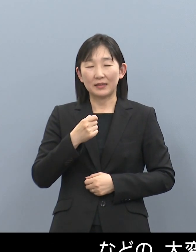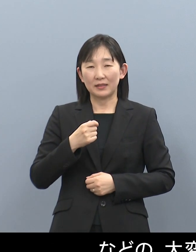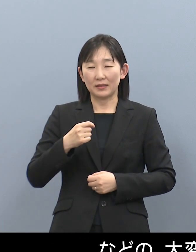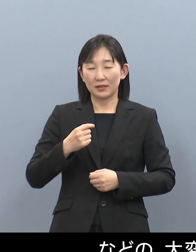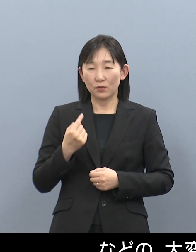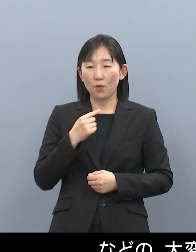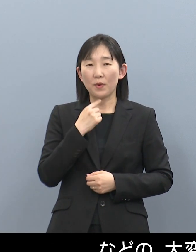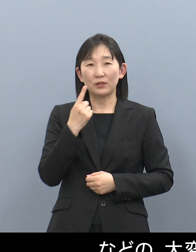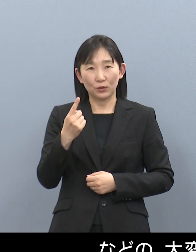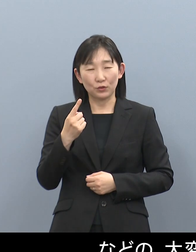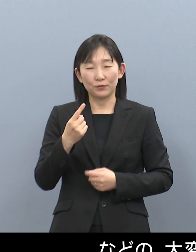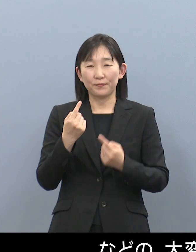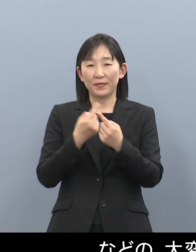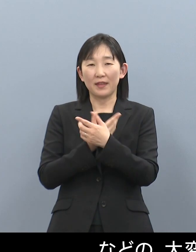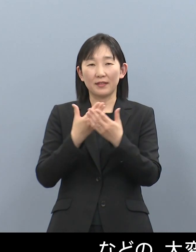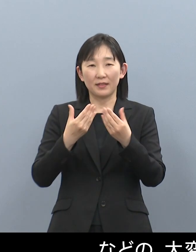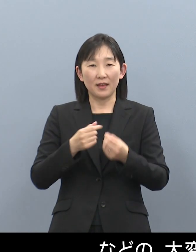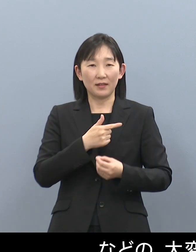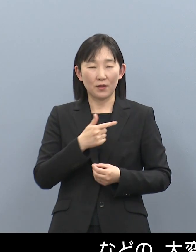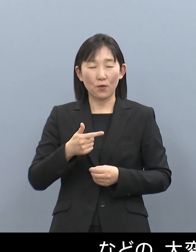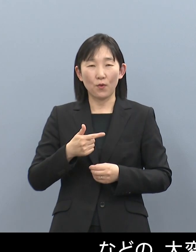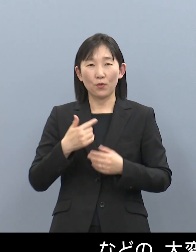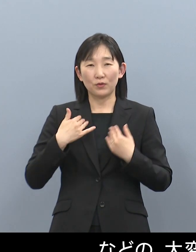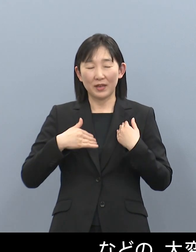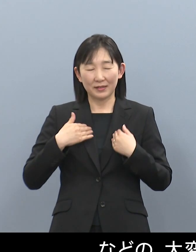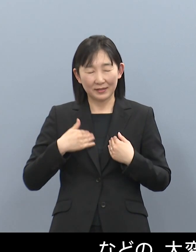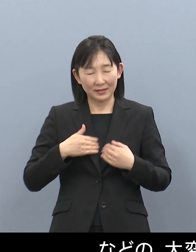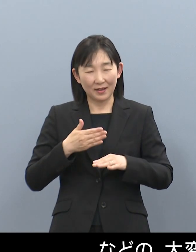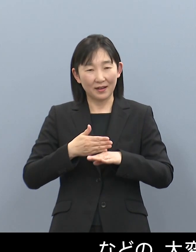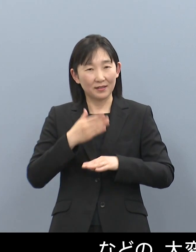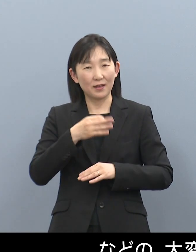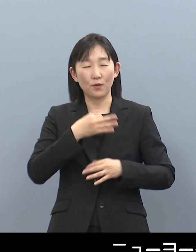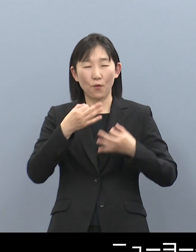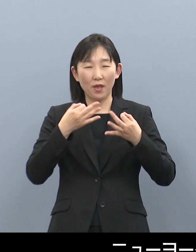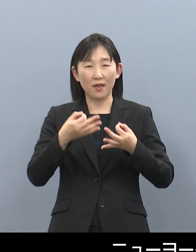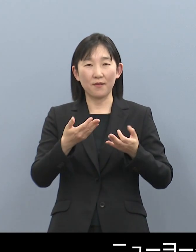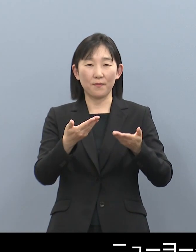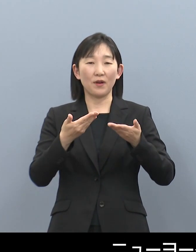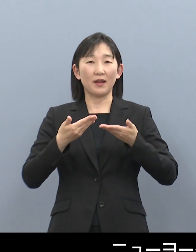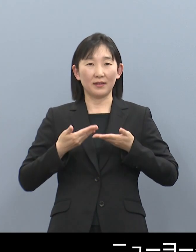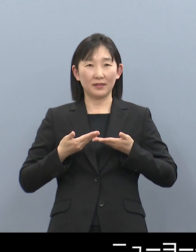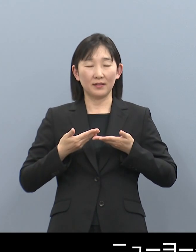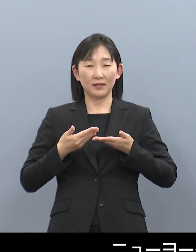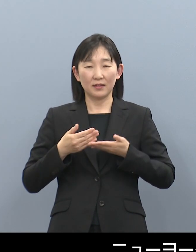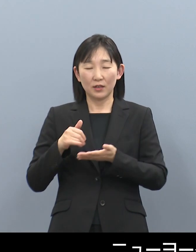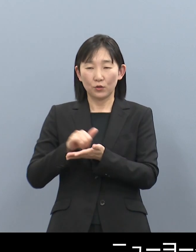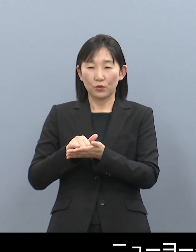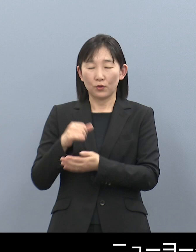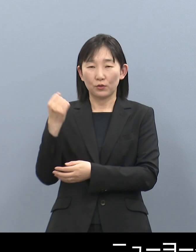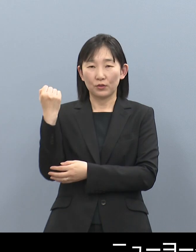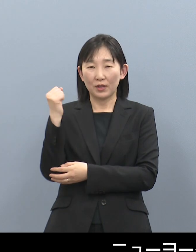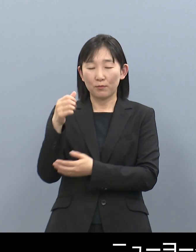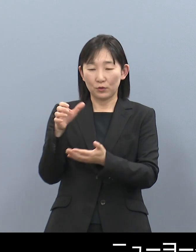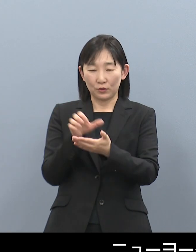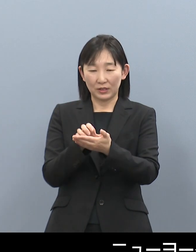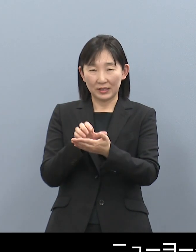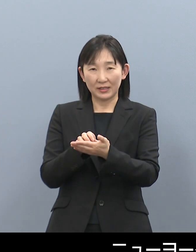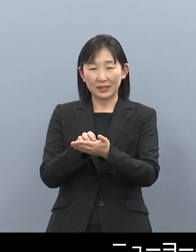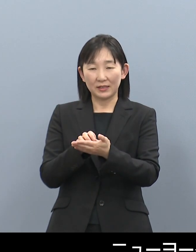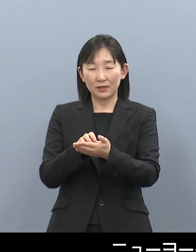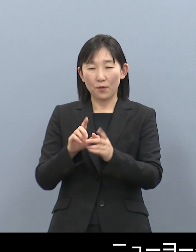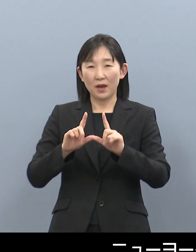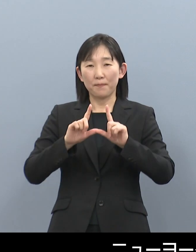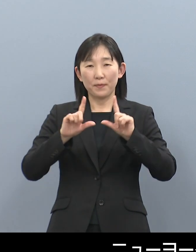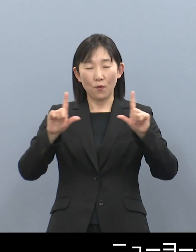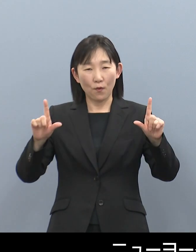どの大変嬉しいありがたい声をたくさんいただきましてニューヨークタイムズ紙の発表にて光を当